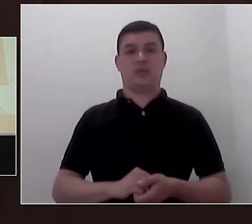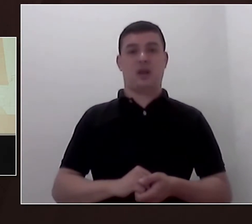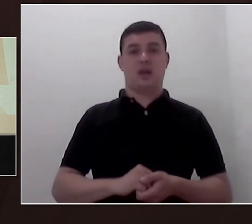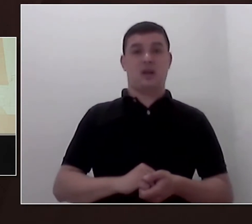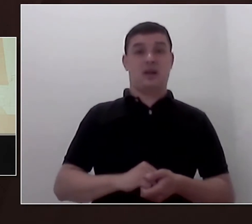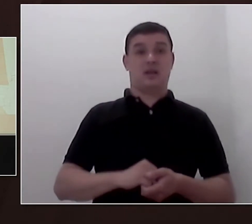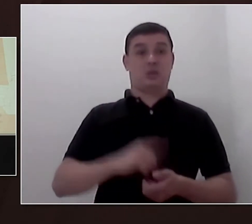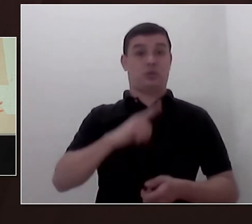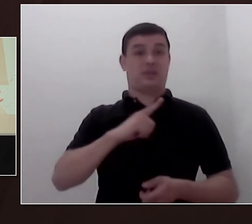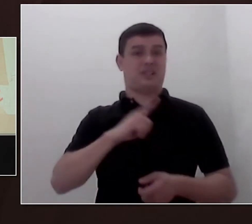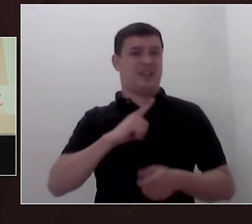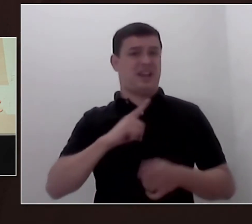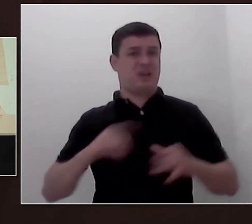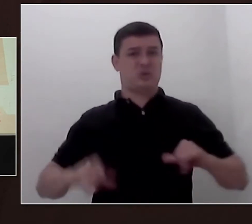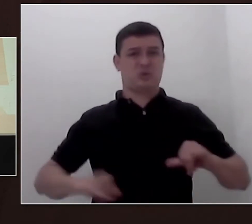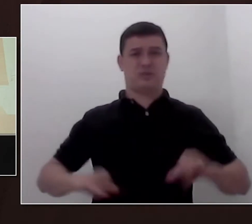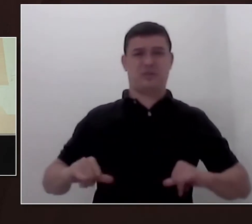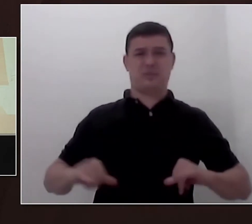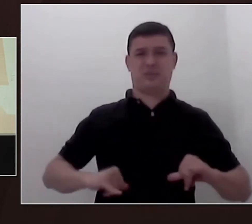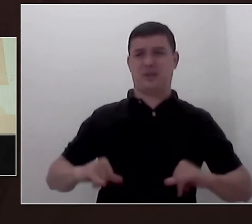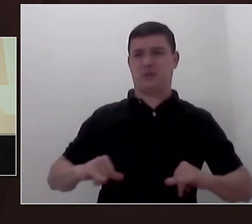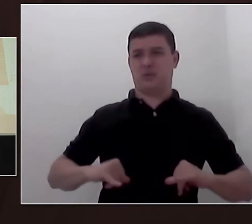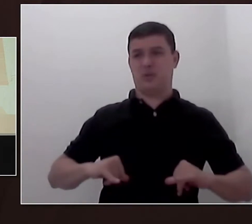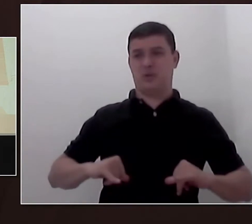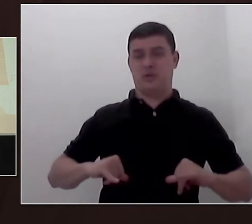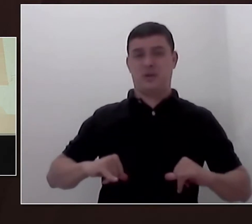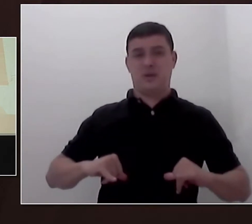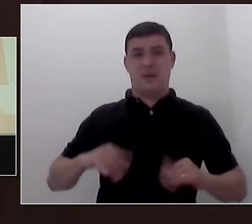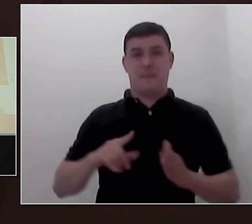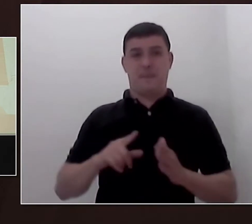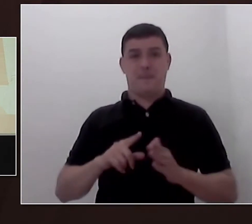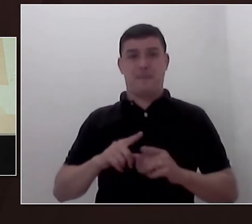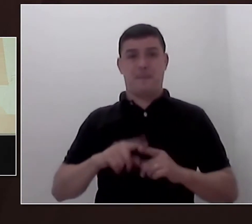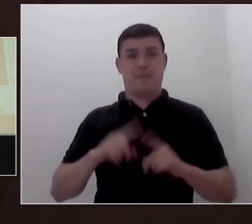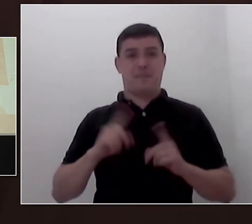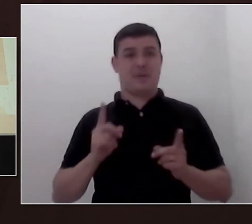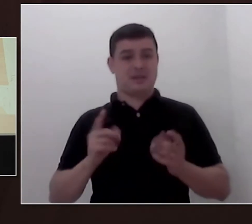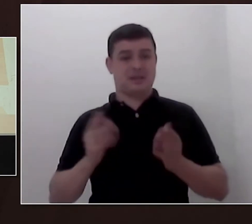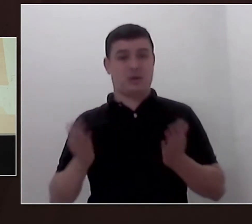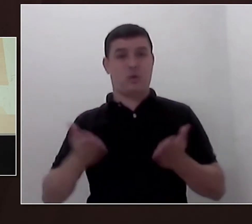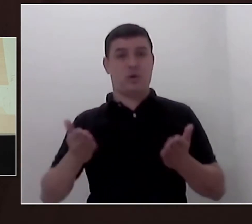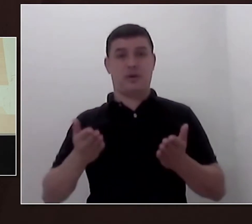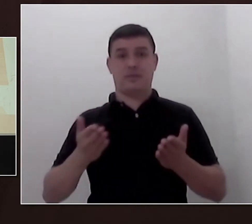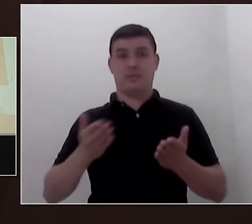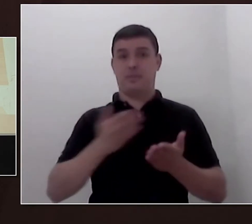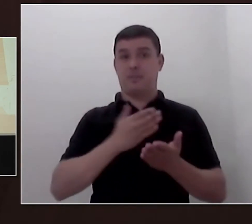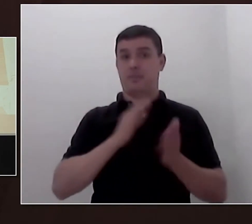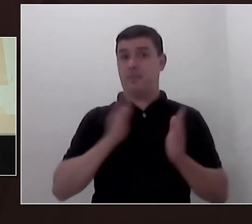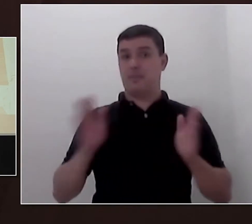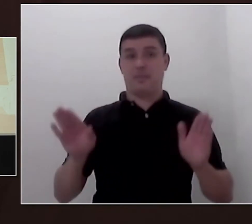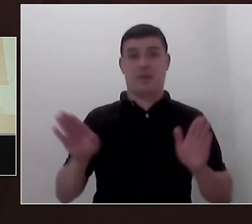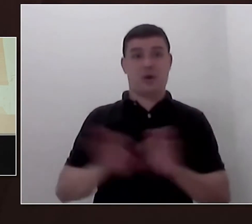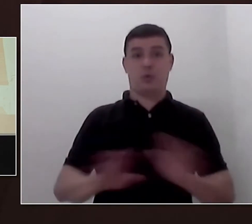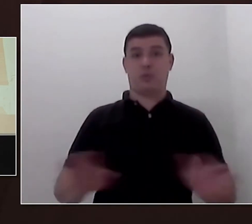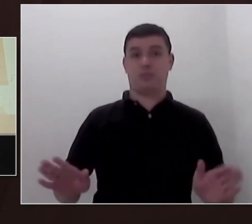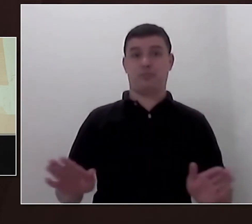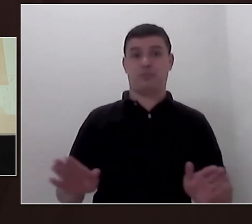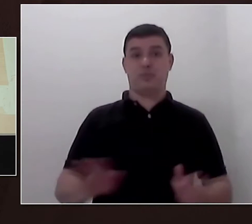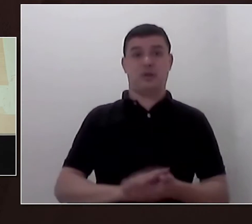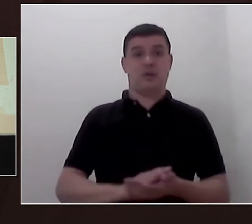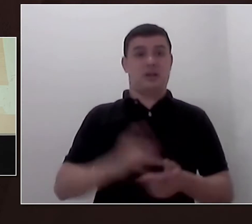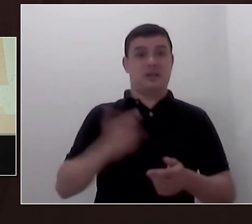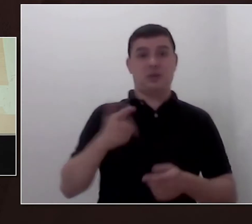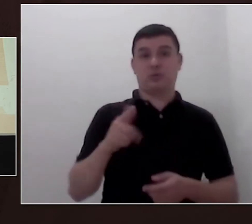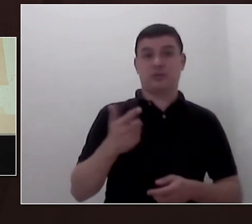favor imperial, o mundo entra e o povo então fica indiferente ao evangelho, à palavra do